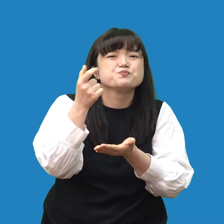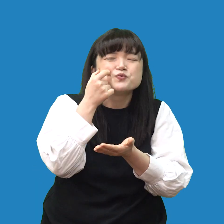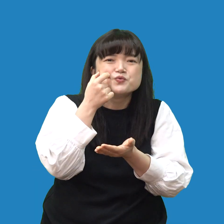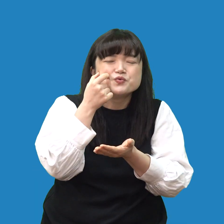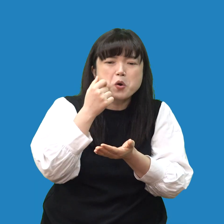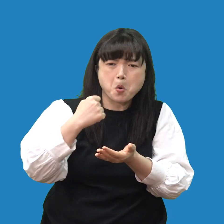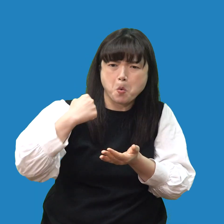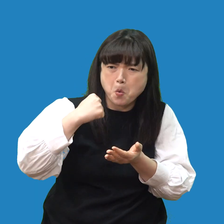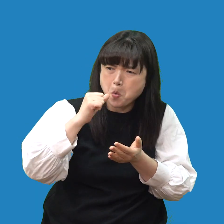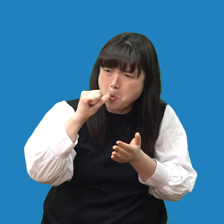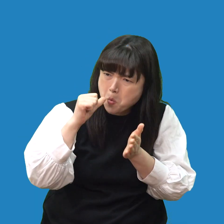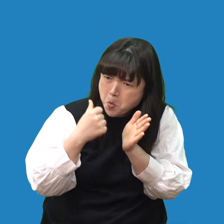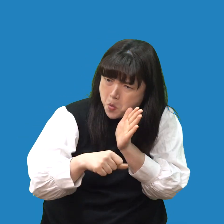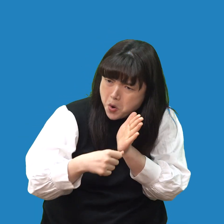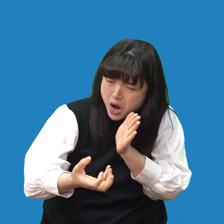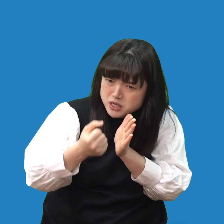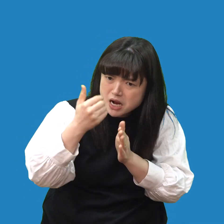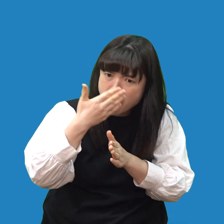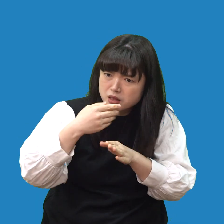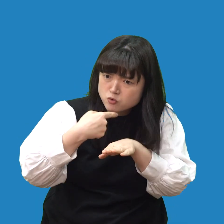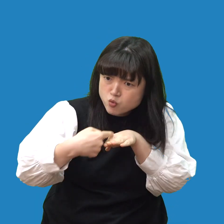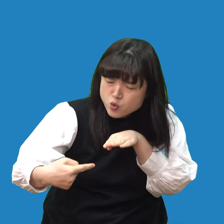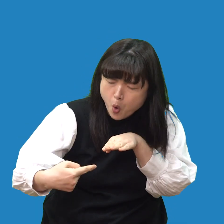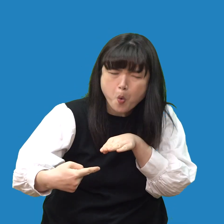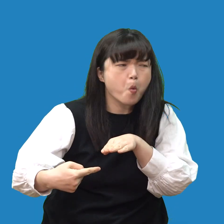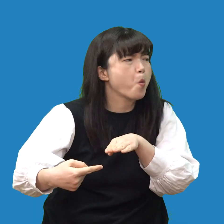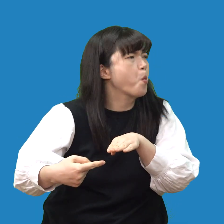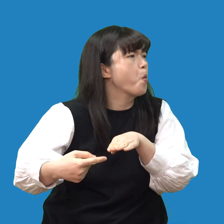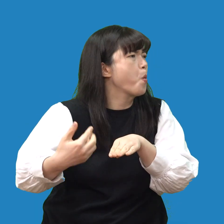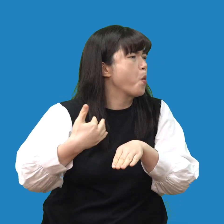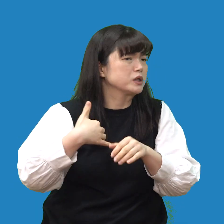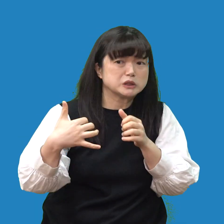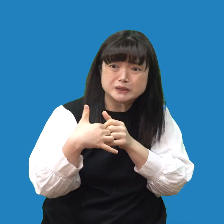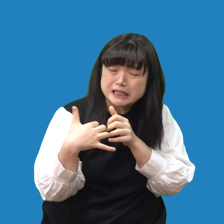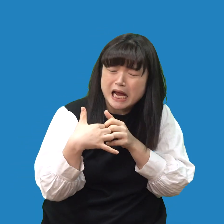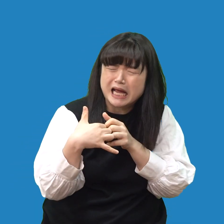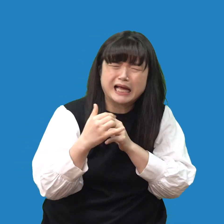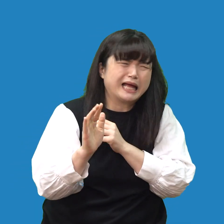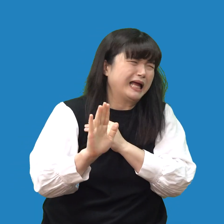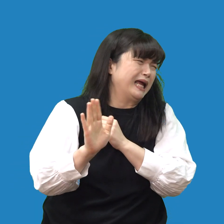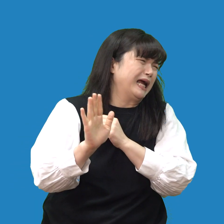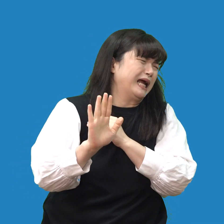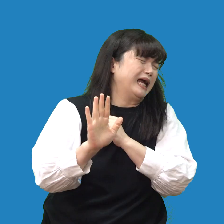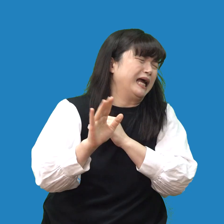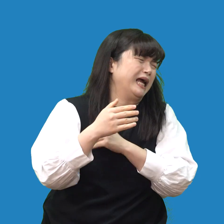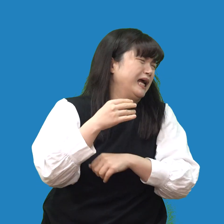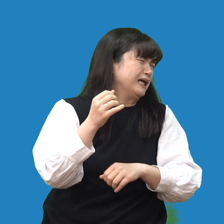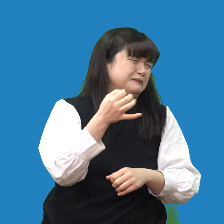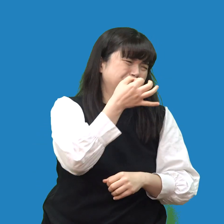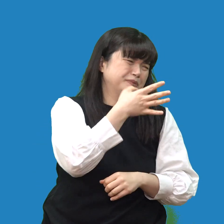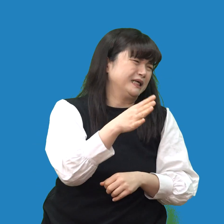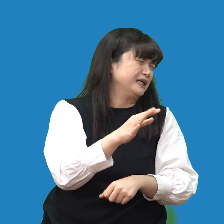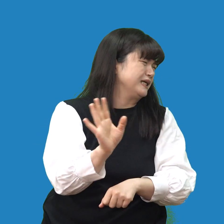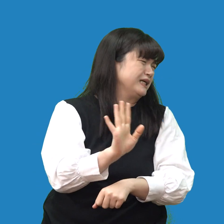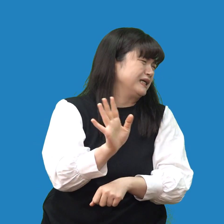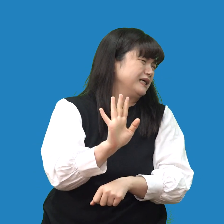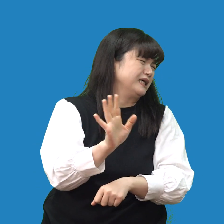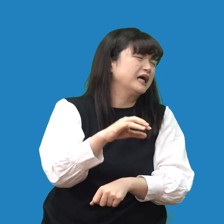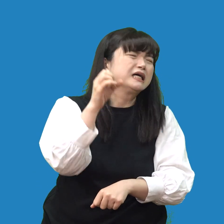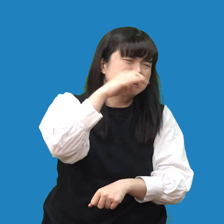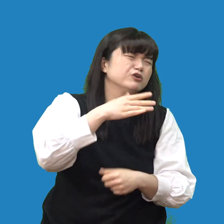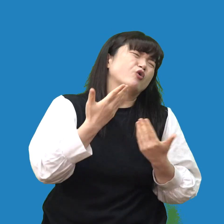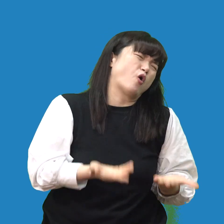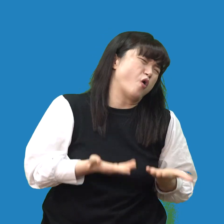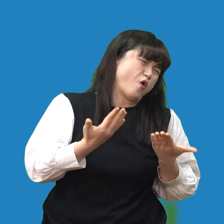무기를 지녔던 이 가나안 족속들과 전쟁하는 거 이제 지친 겁니다. 이제 좀